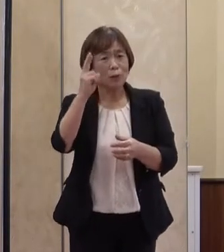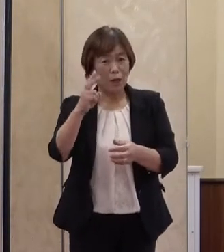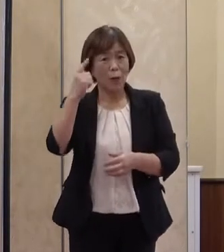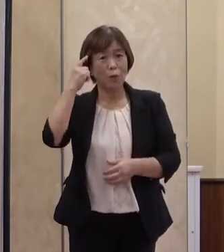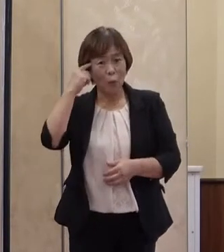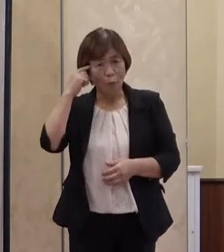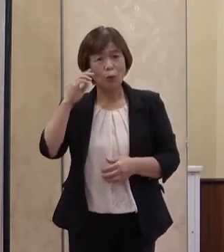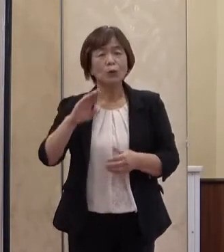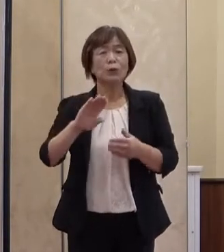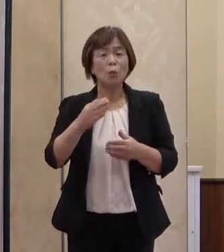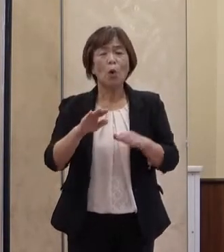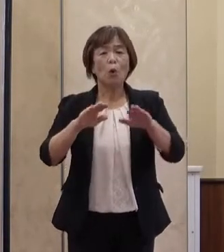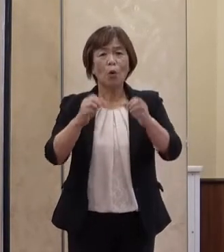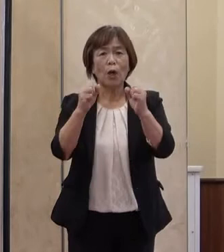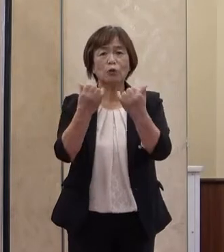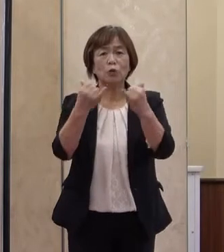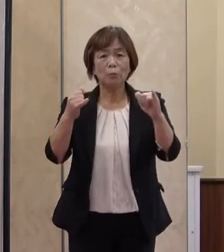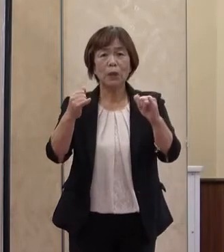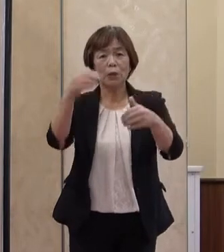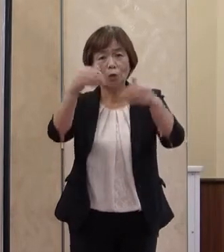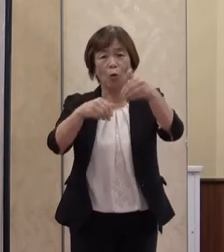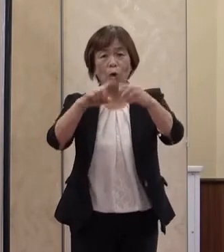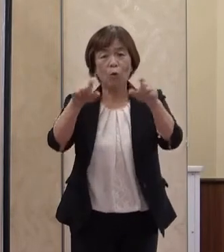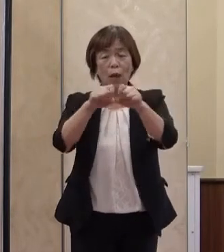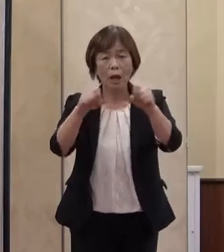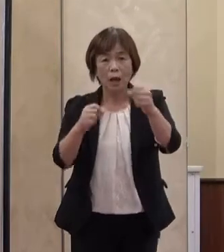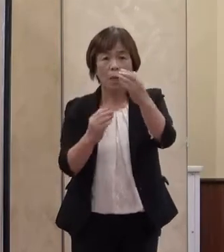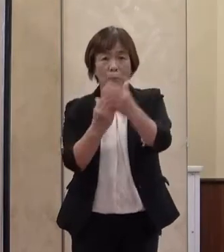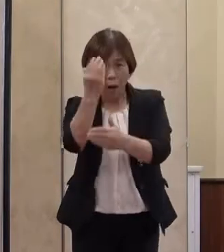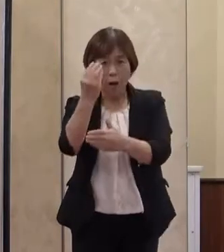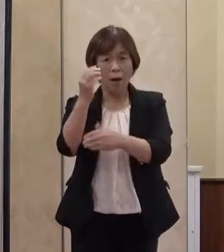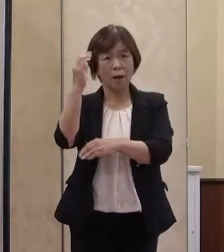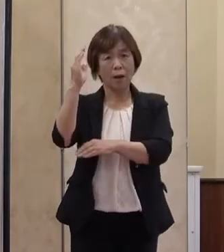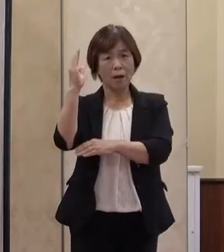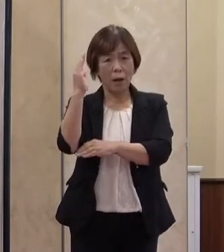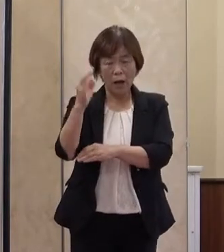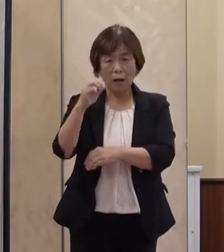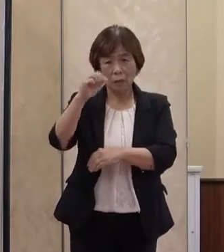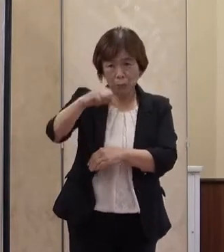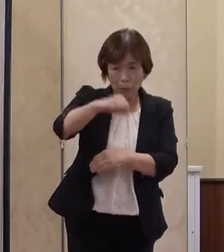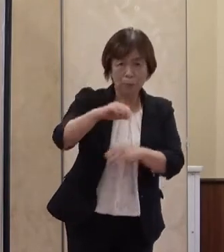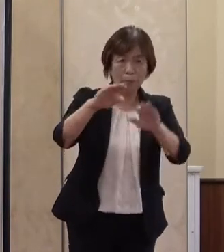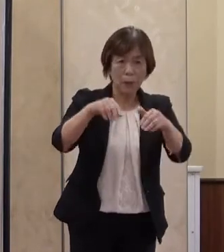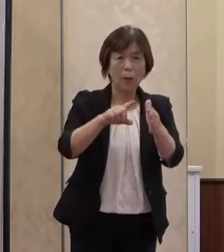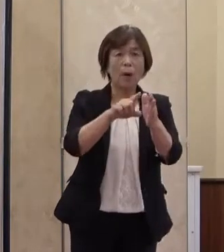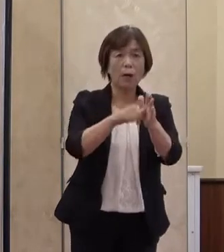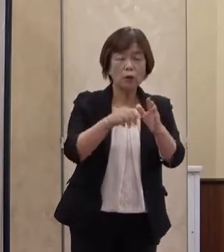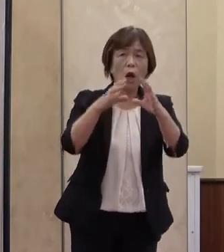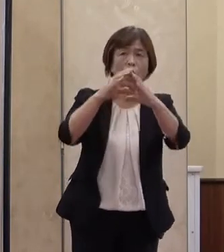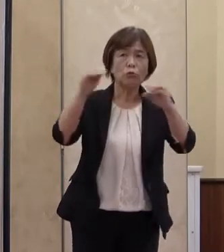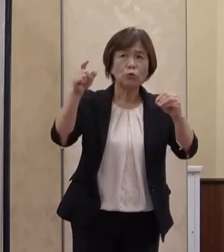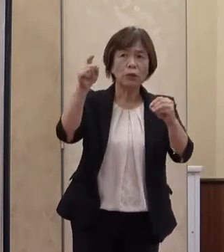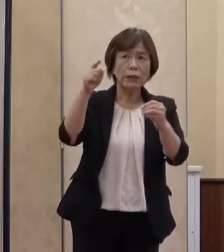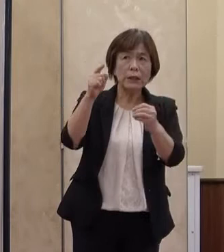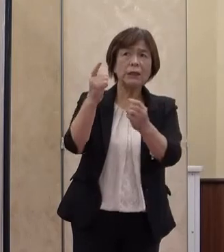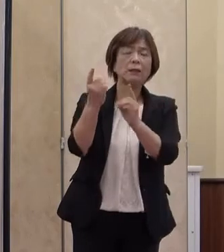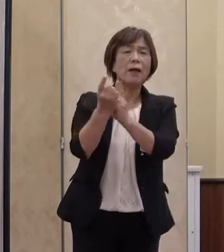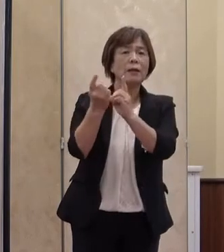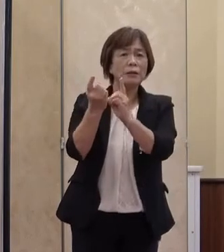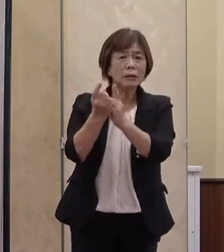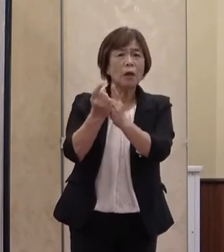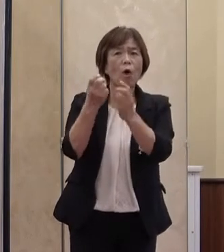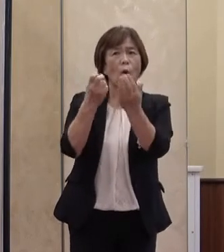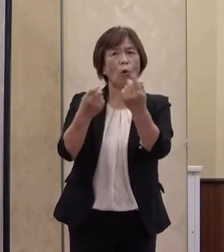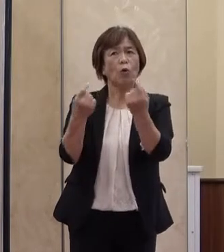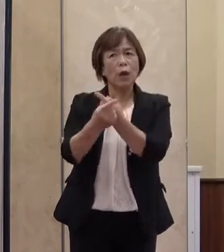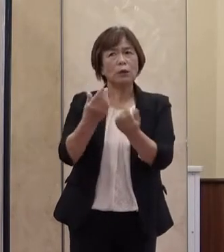投票が可決になれば、やはりその民意もぜひ組んでいただいて、国に対しては法改正をお願いするということ